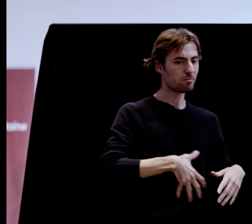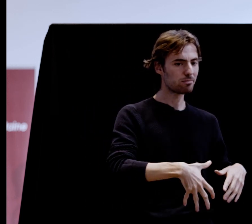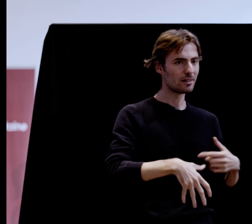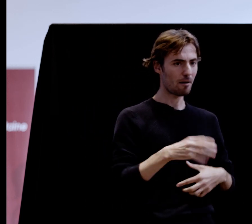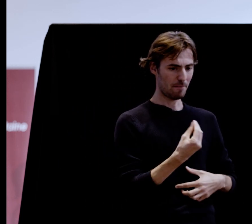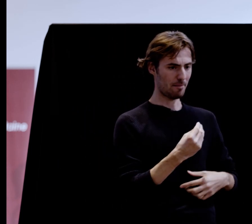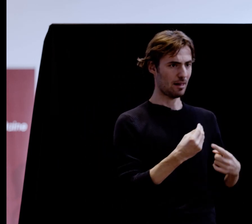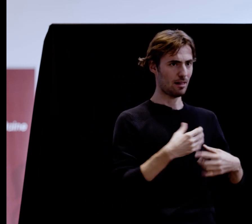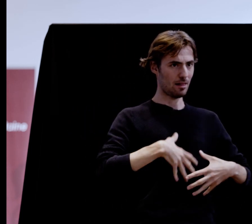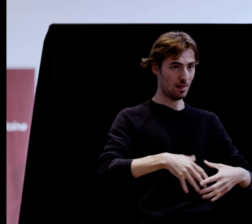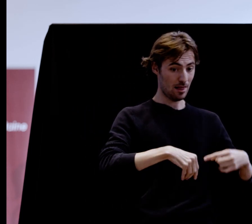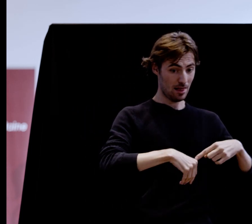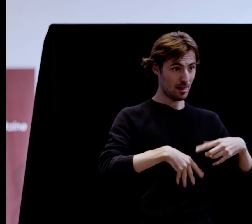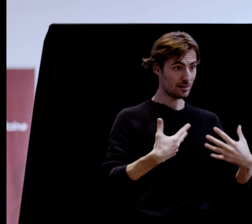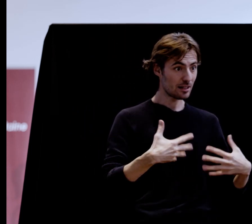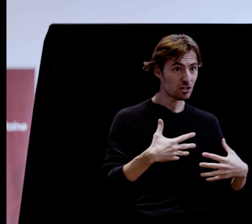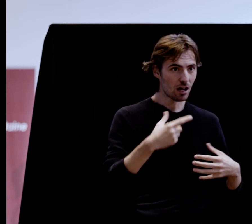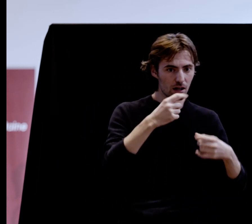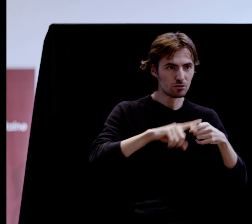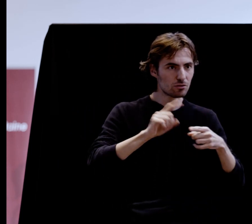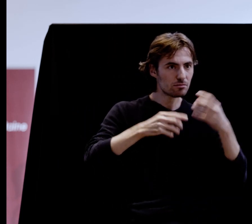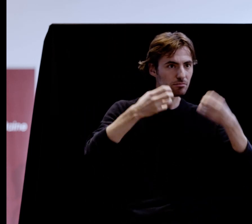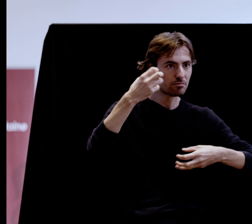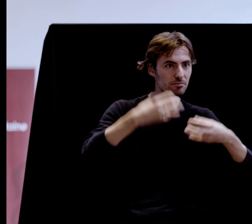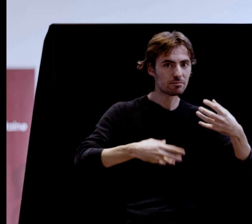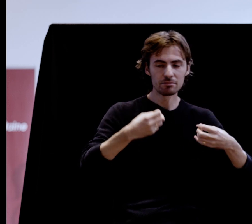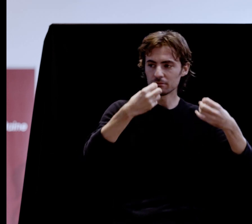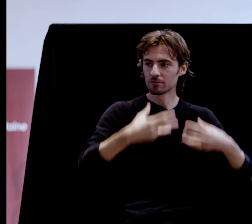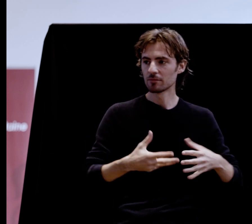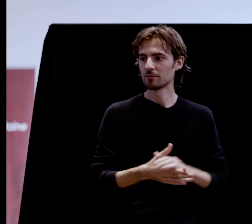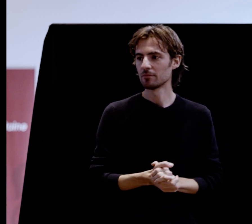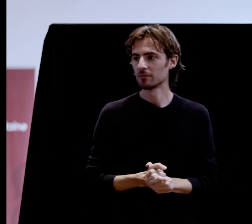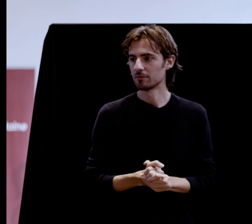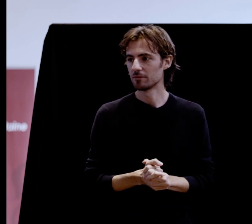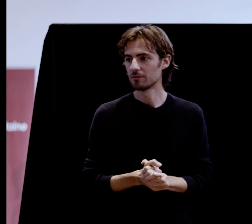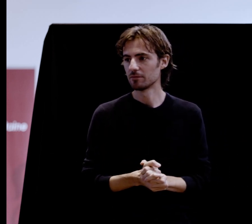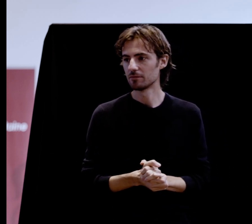plein de choses arrivent grâce